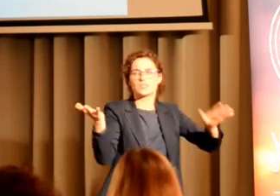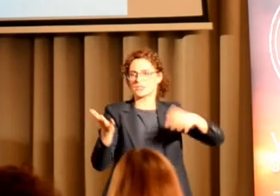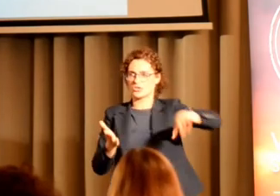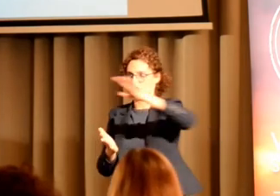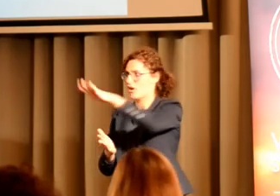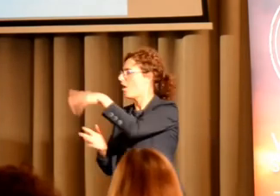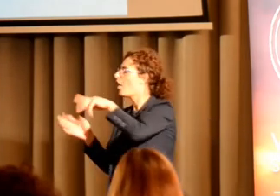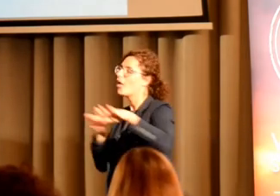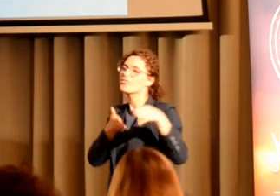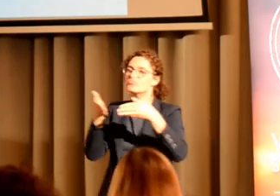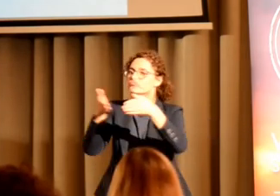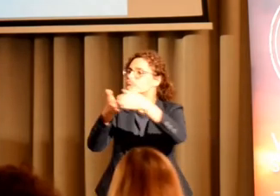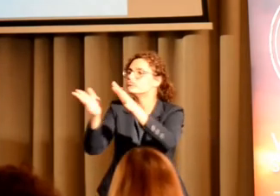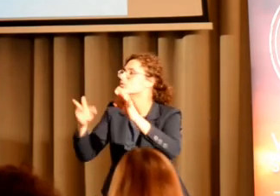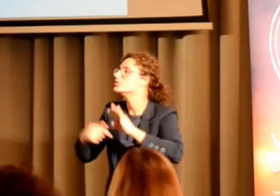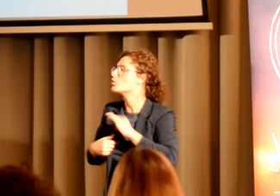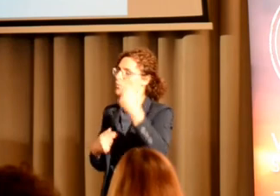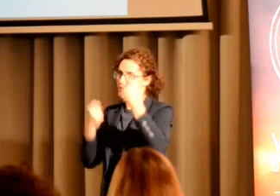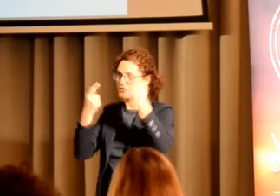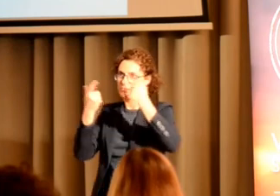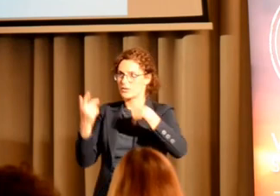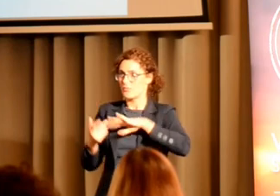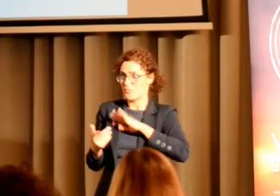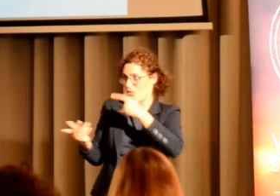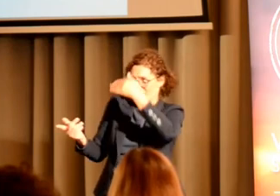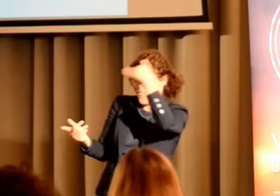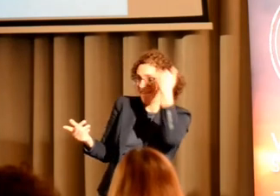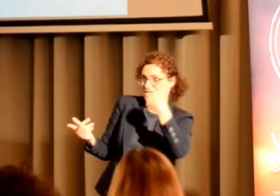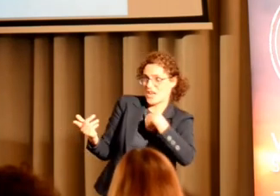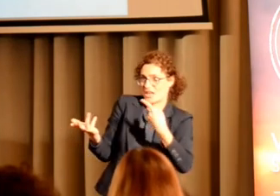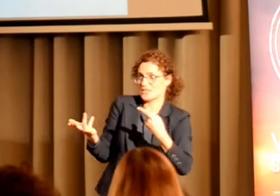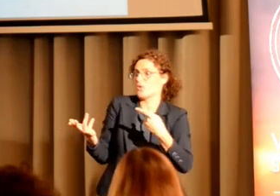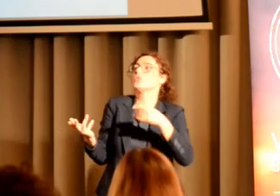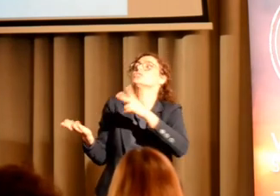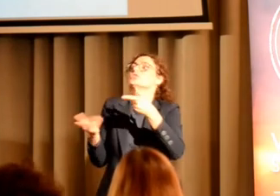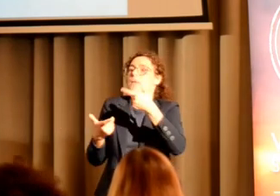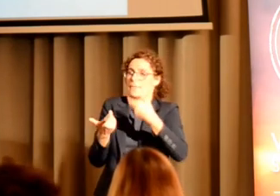gdzie są korytarze ekologiczne, które dla nich wymyśliliśmy, bo taki sieć korytarzy